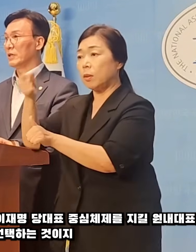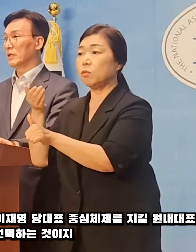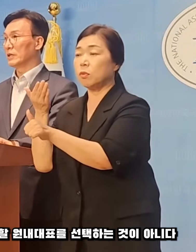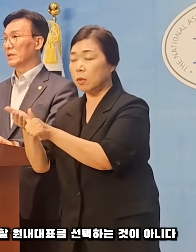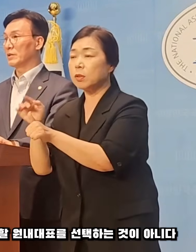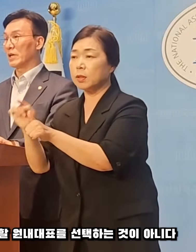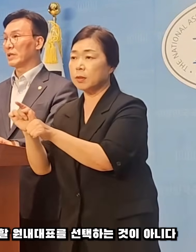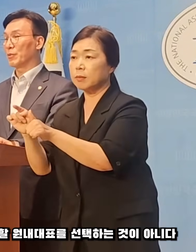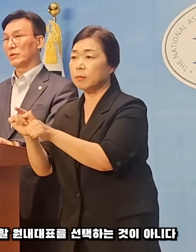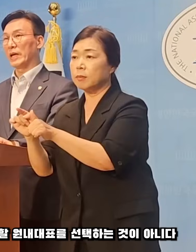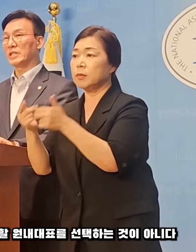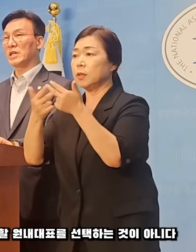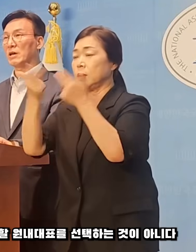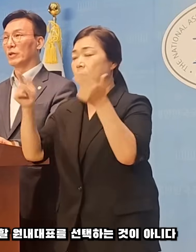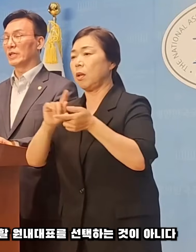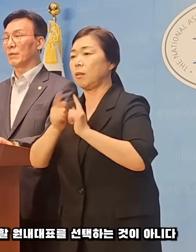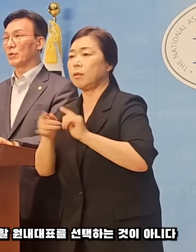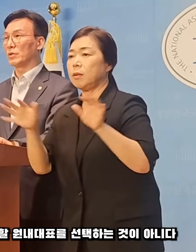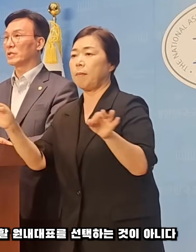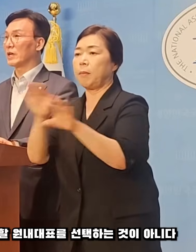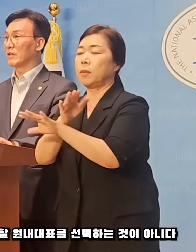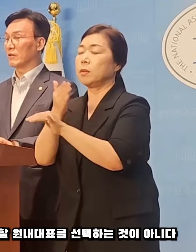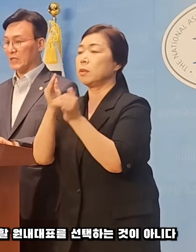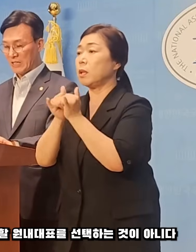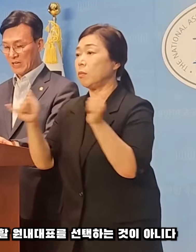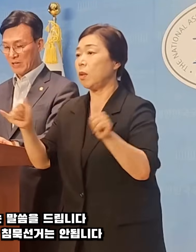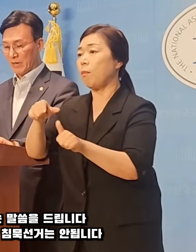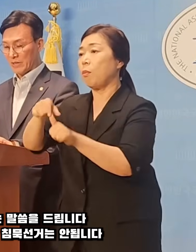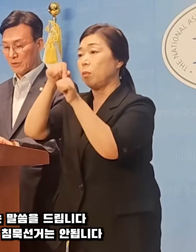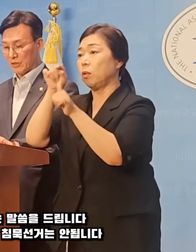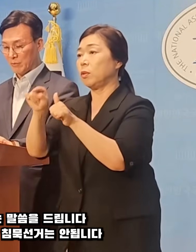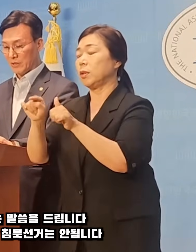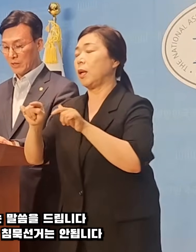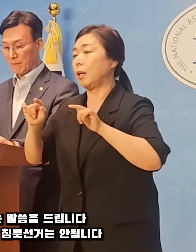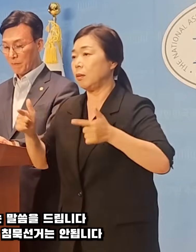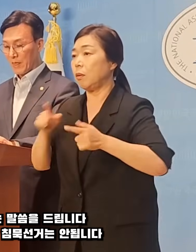것이지 이재명 당대표를 대체할 원내대표를 선택하는 것이 아니다